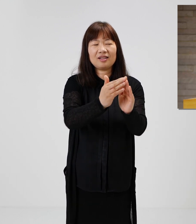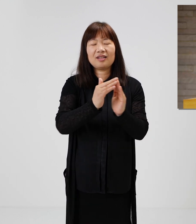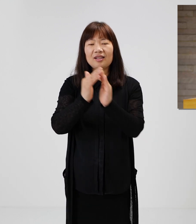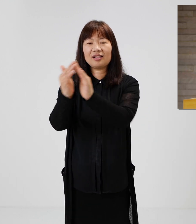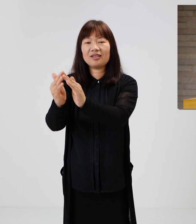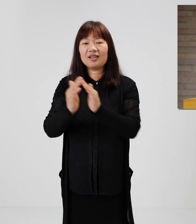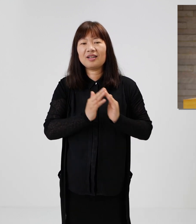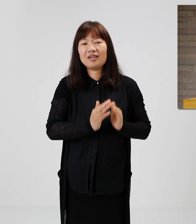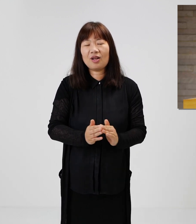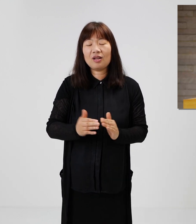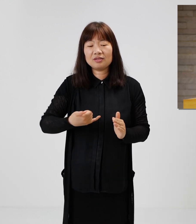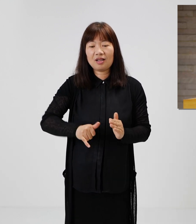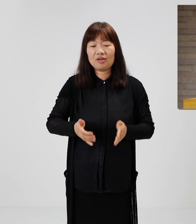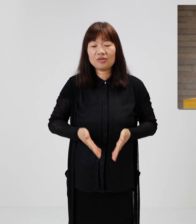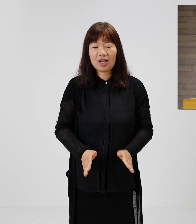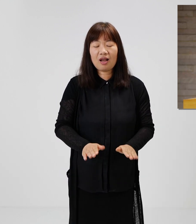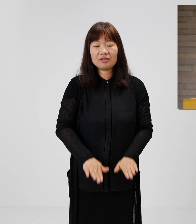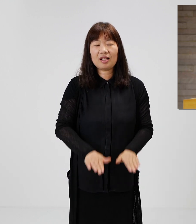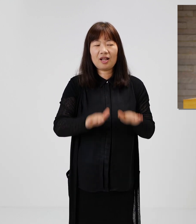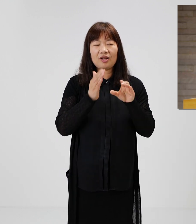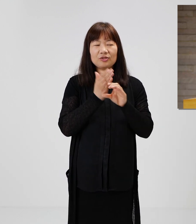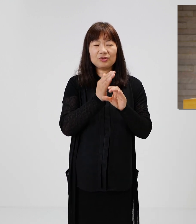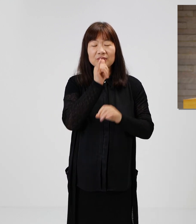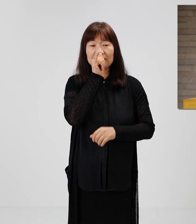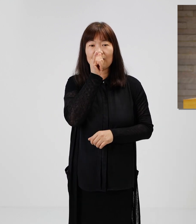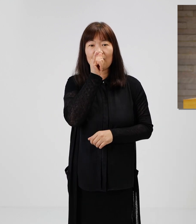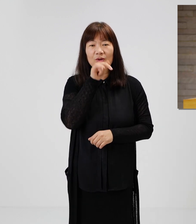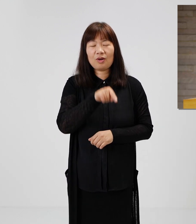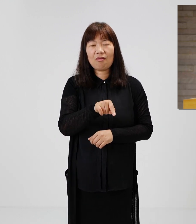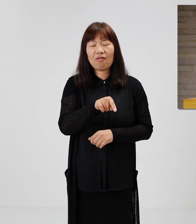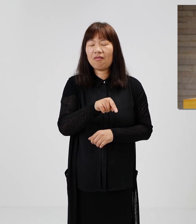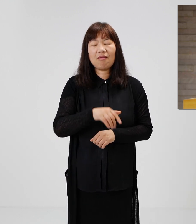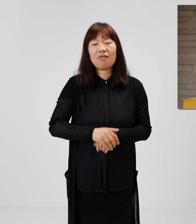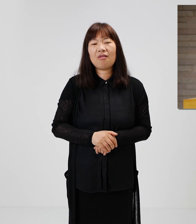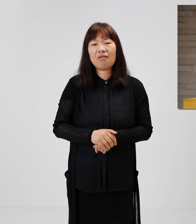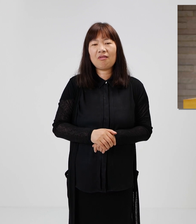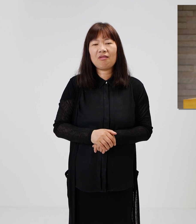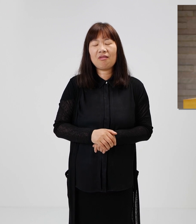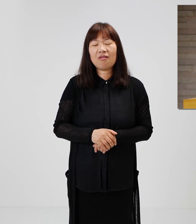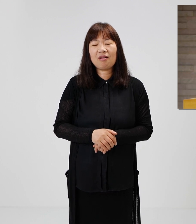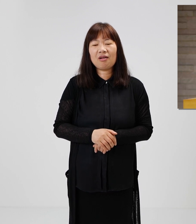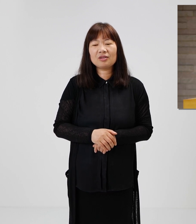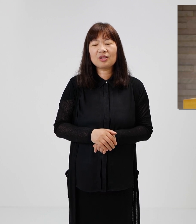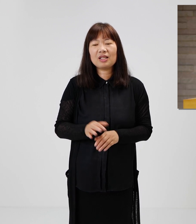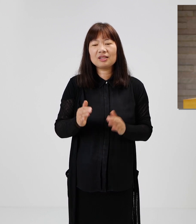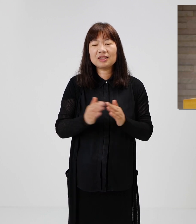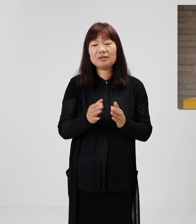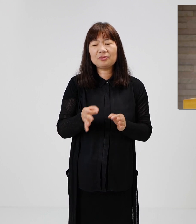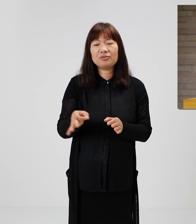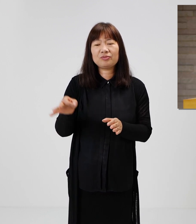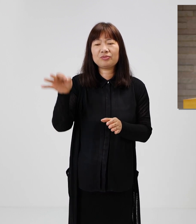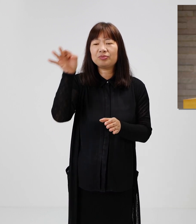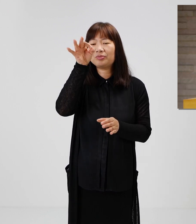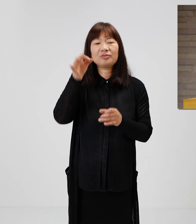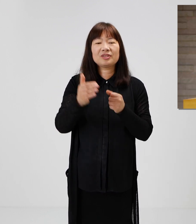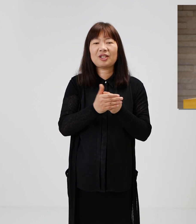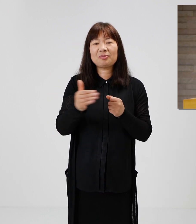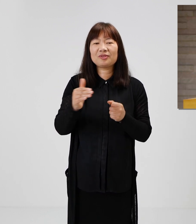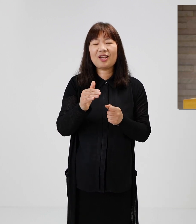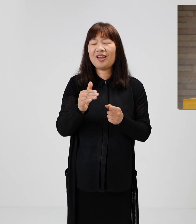아이들은 태어나고 아이들은 자라는데 견딜 수가 없는 거죠. 그게 현실이니까.